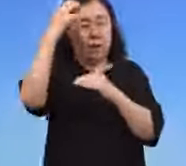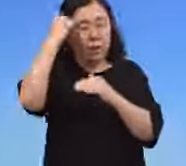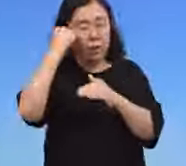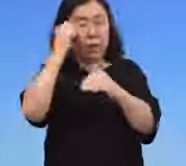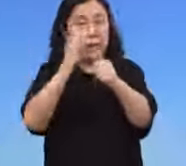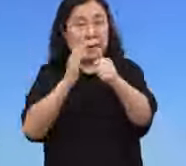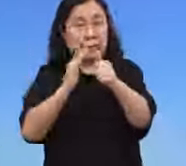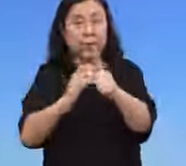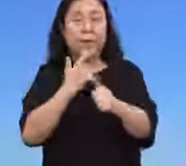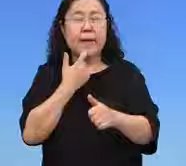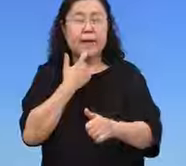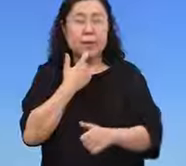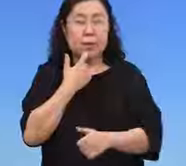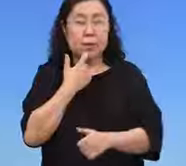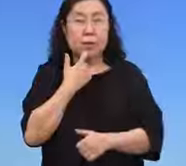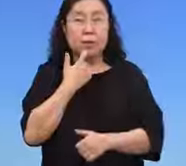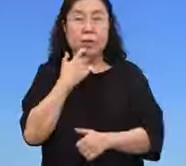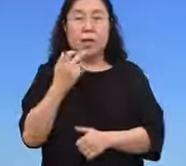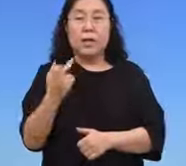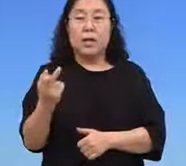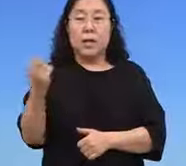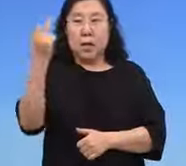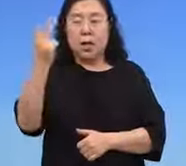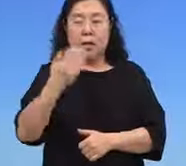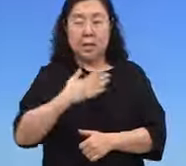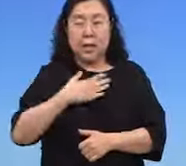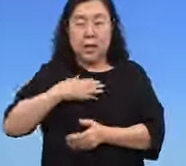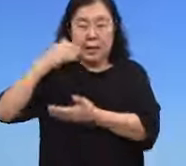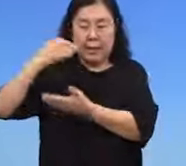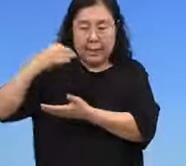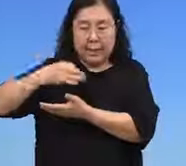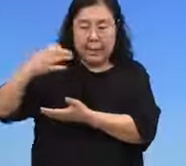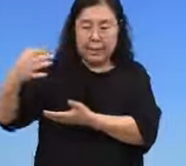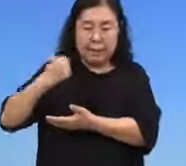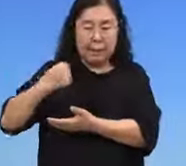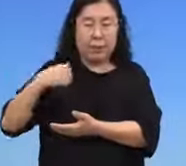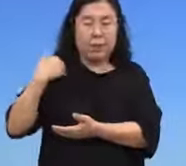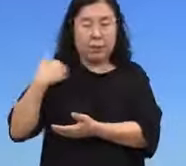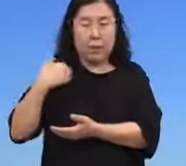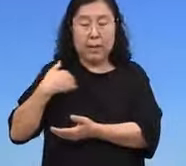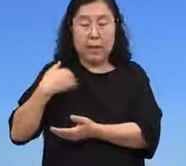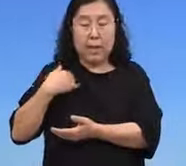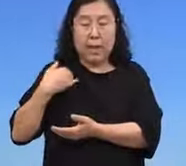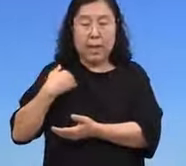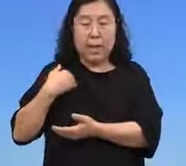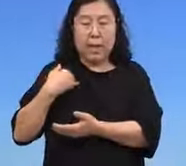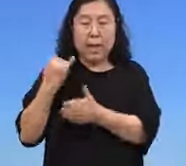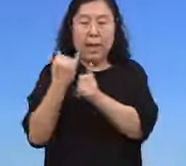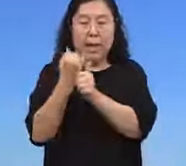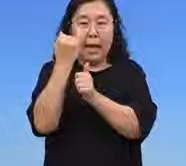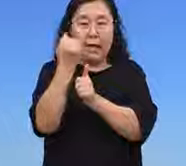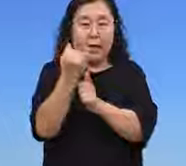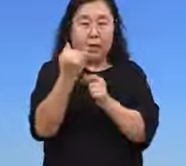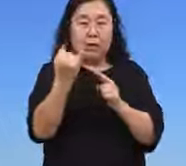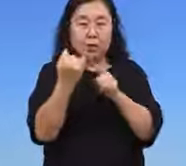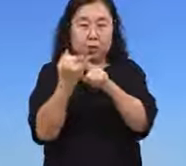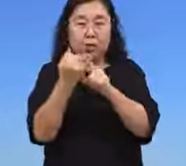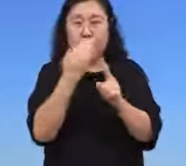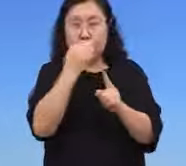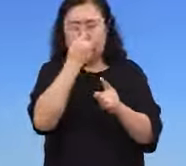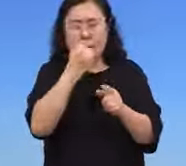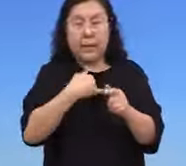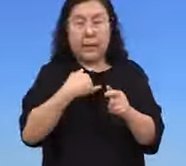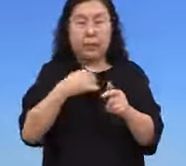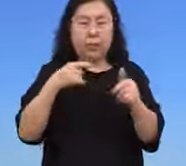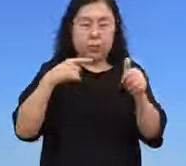읽어드립니다. 야곱은 형 에서가 내 재산을 빼앗을지 모른다. 내 처자식을 죽일지 모른다.